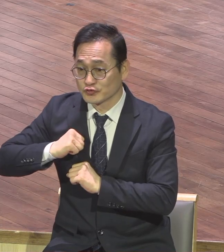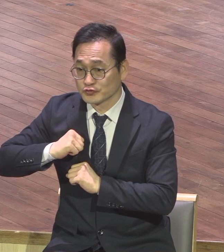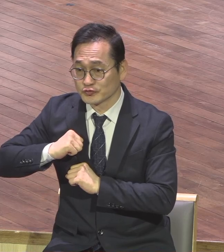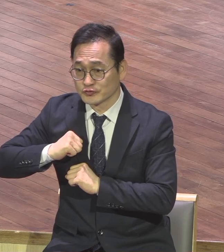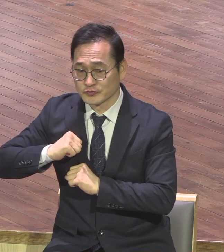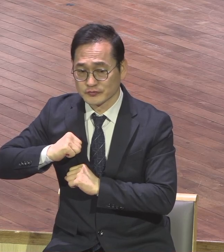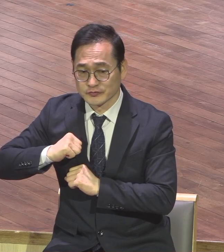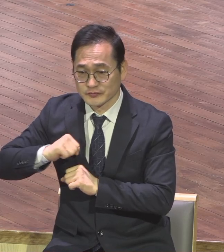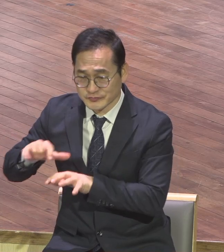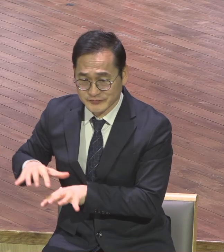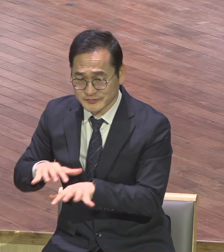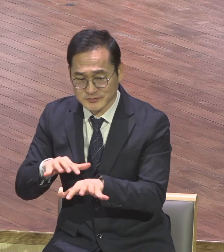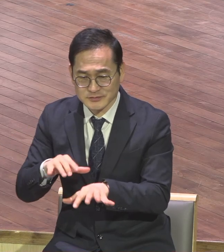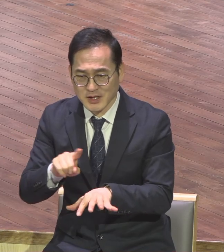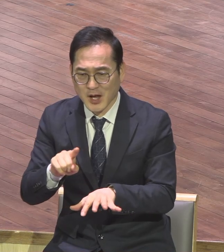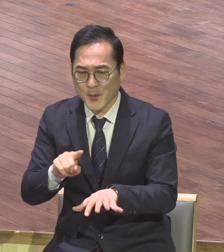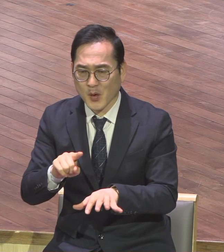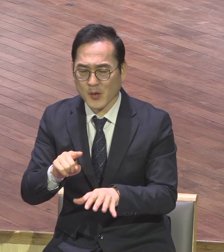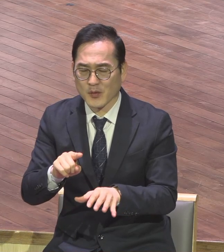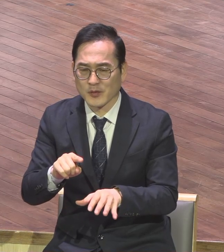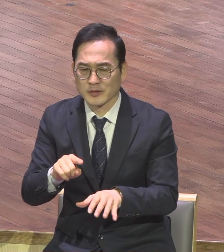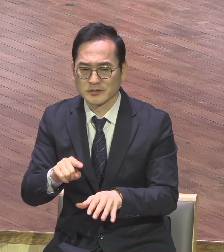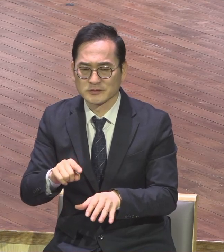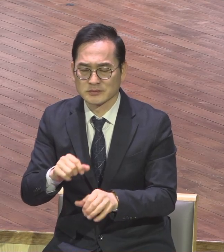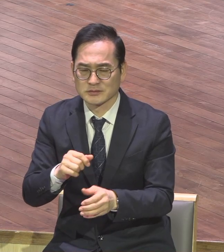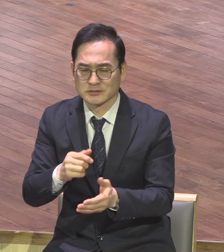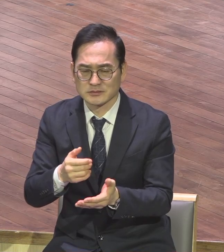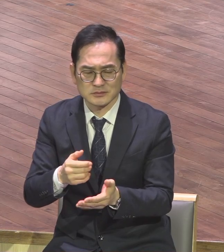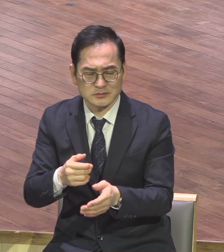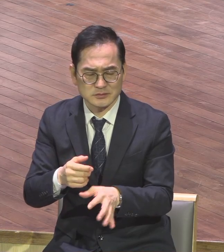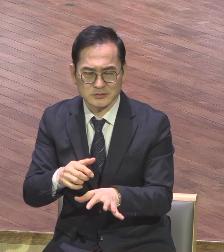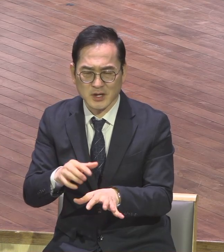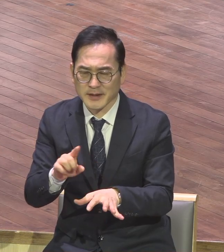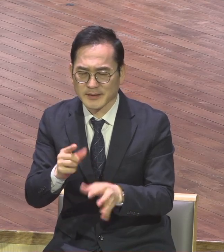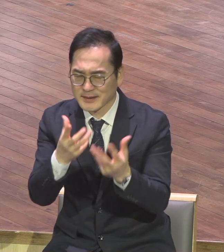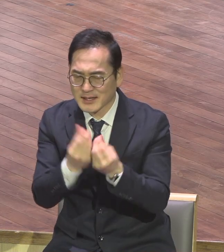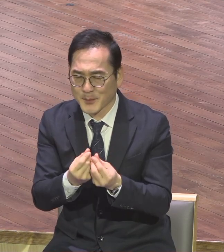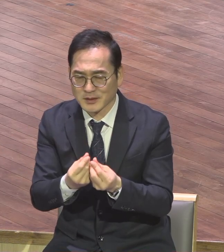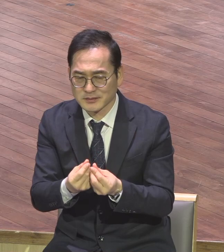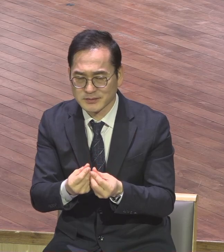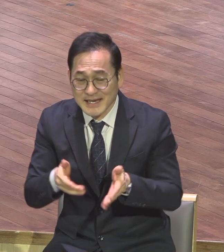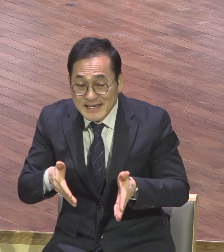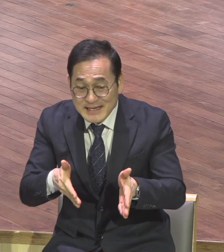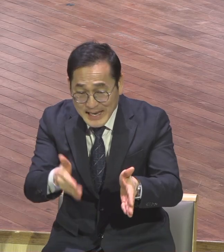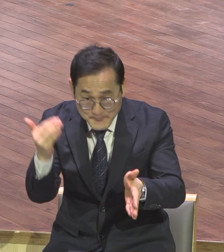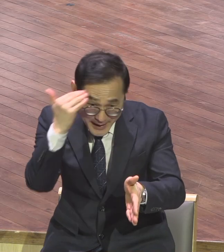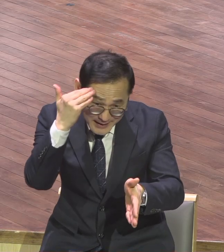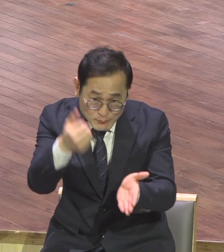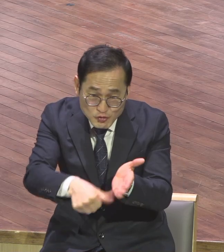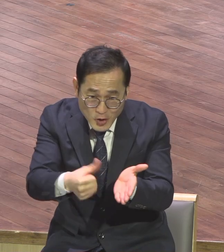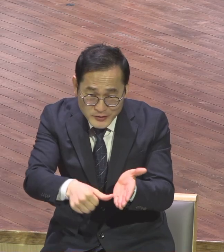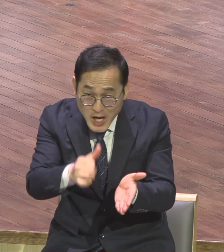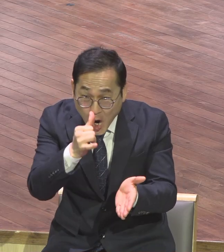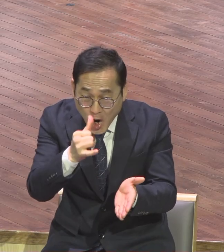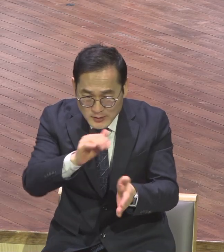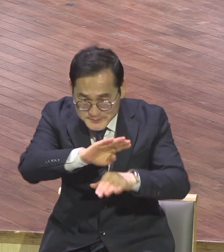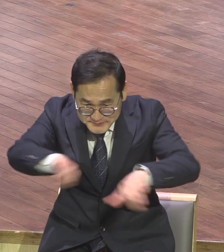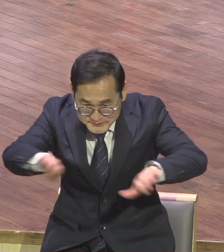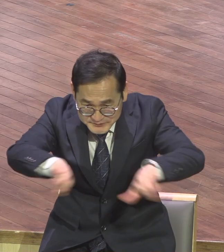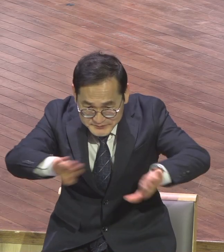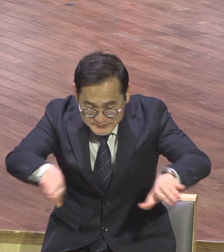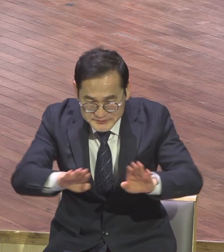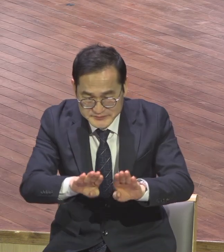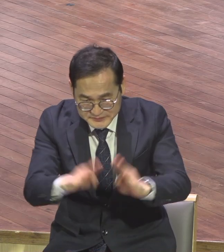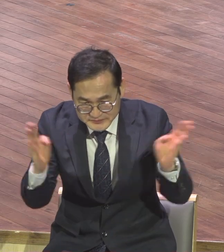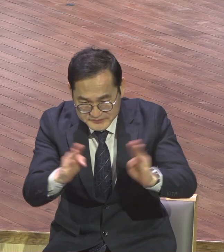로마 공병대 사용했던 용어인데, 앞에 장애물이 있을 때 그것을 헤치고 나가고 연다라는